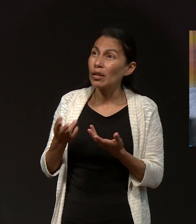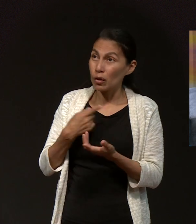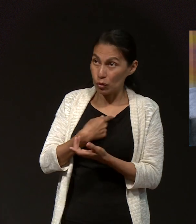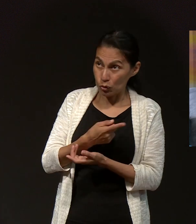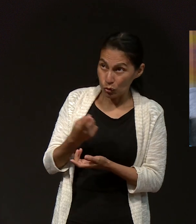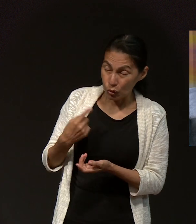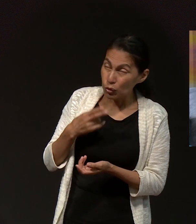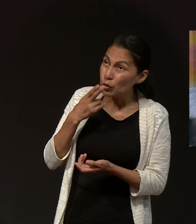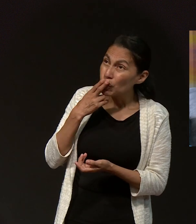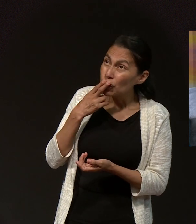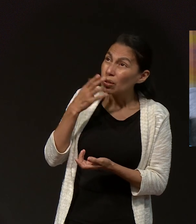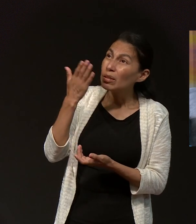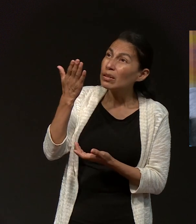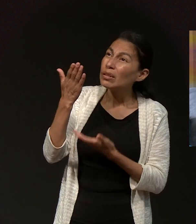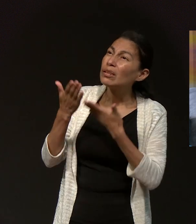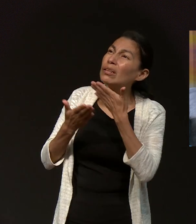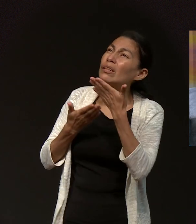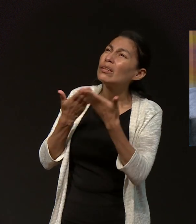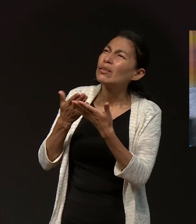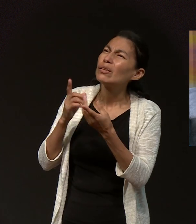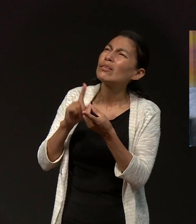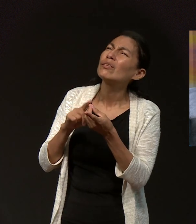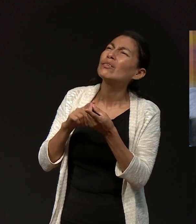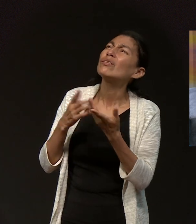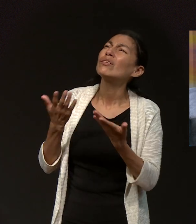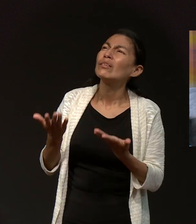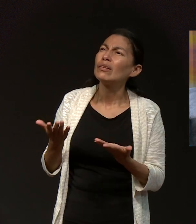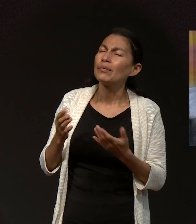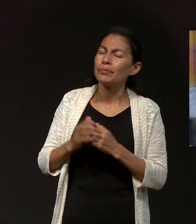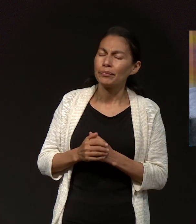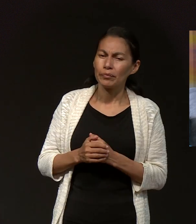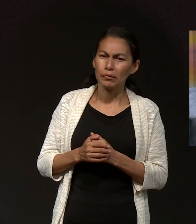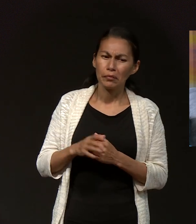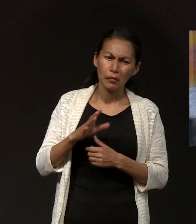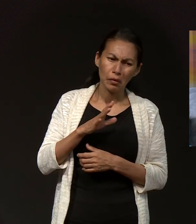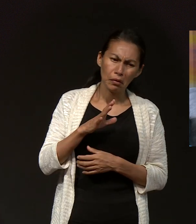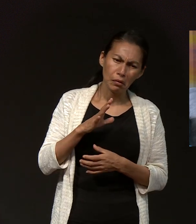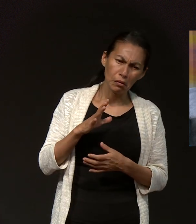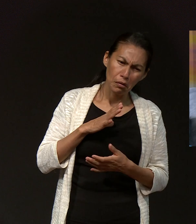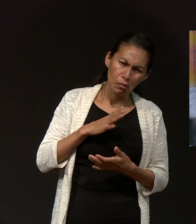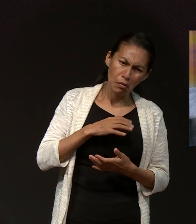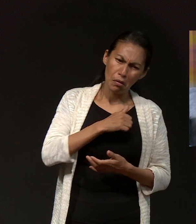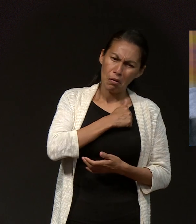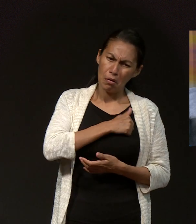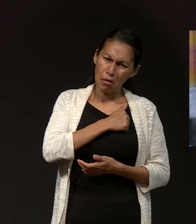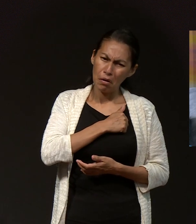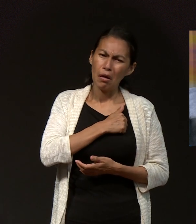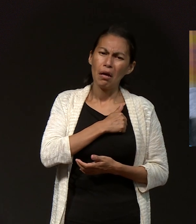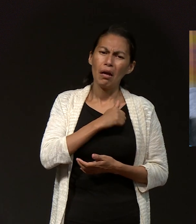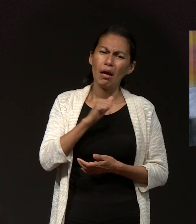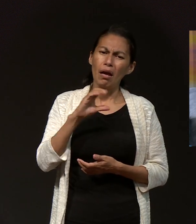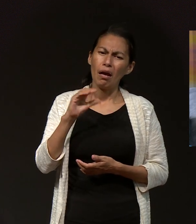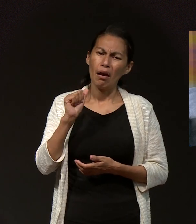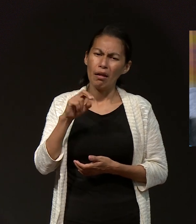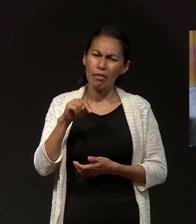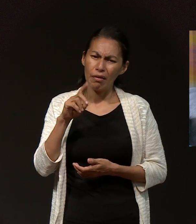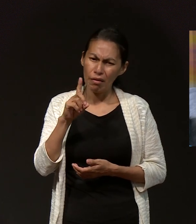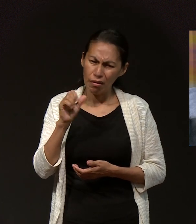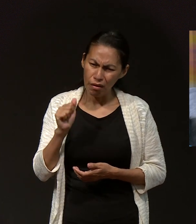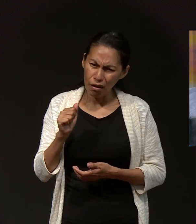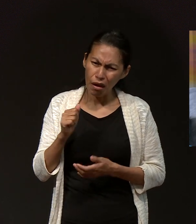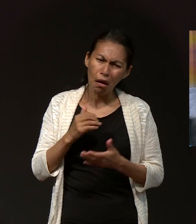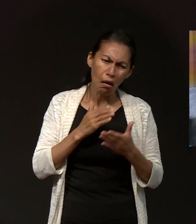vamos a hacer realmente útiles? Pues, estaba opción de ir a Canadá con una empresa